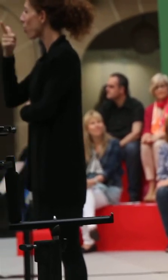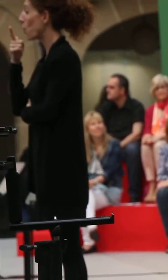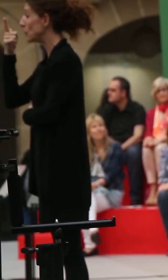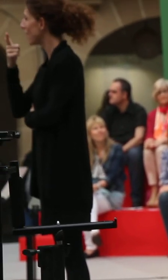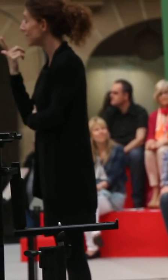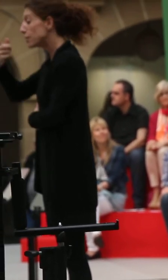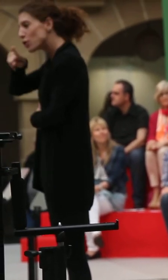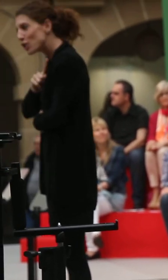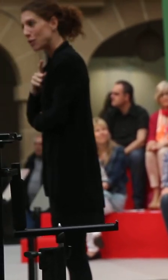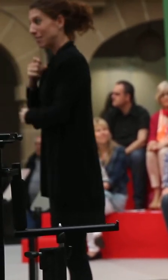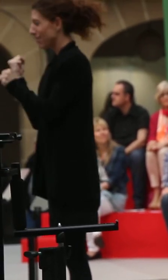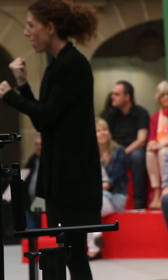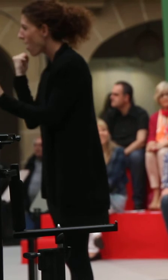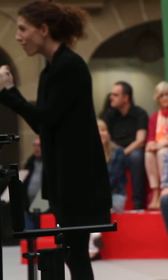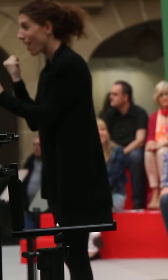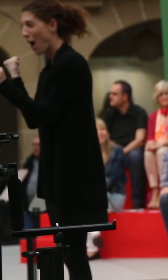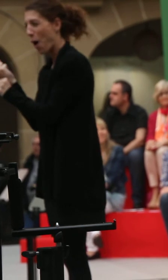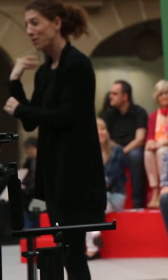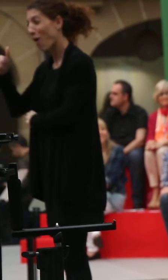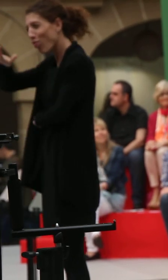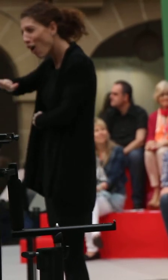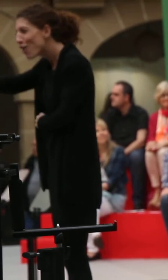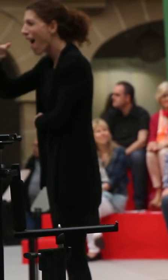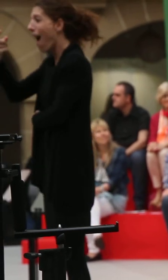ola, esa gigante que tenemos en la galea y que ha